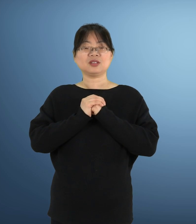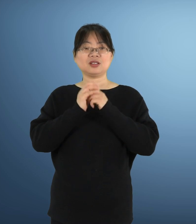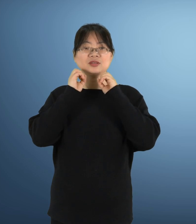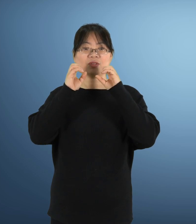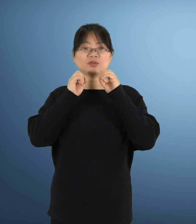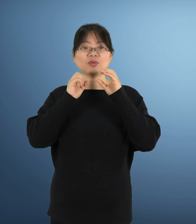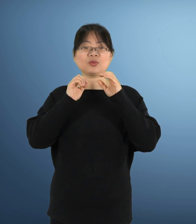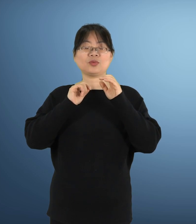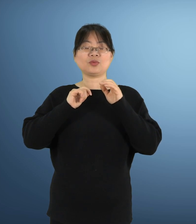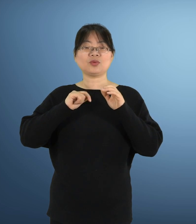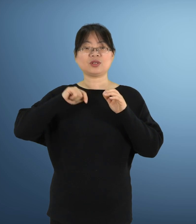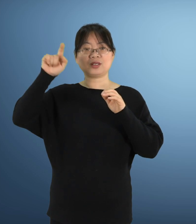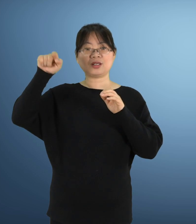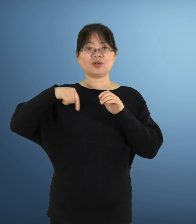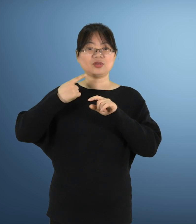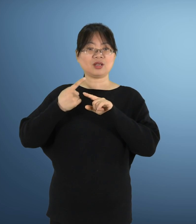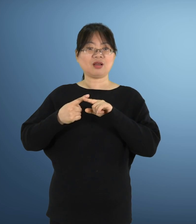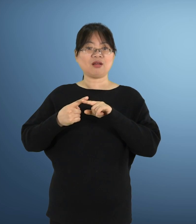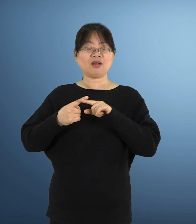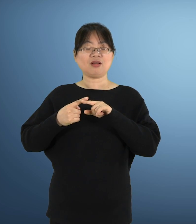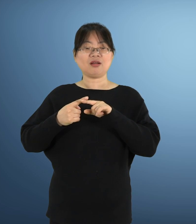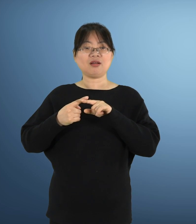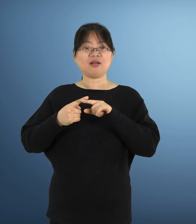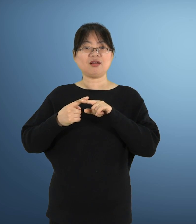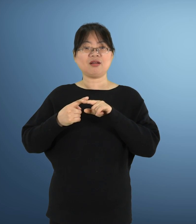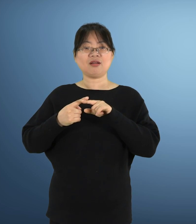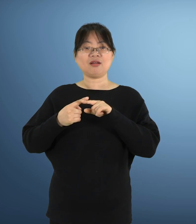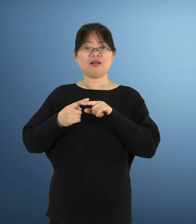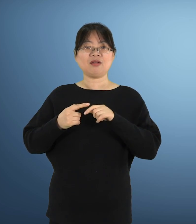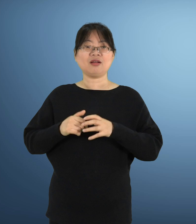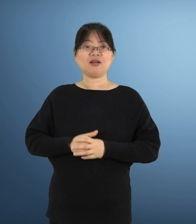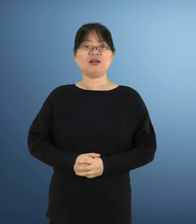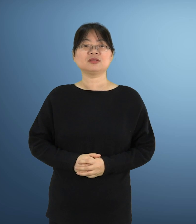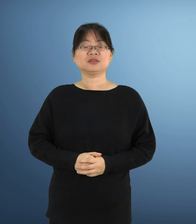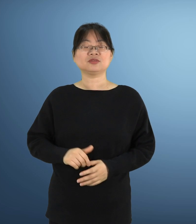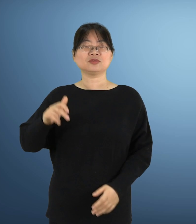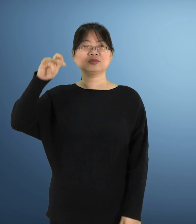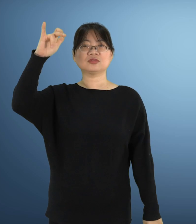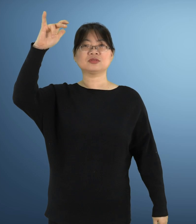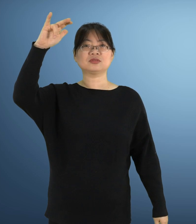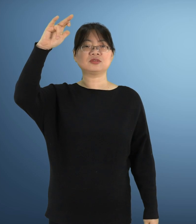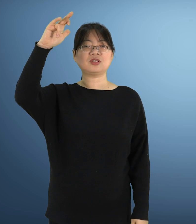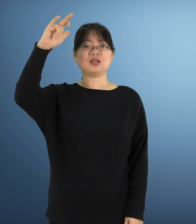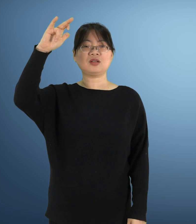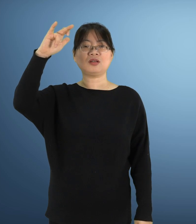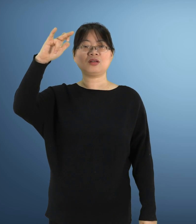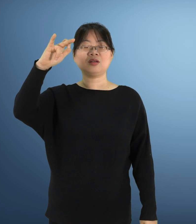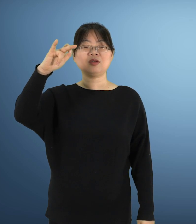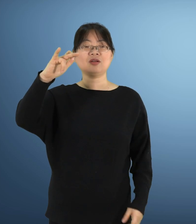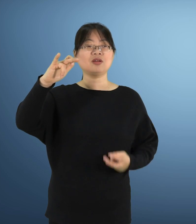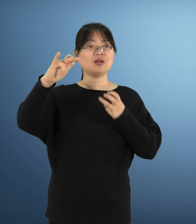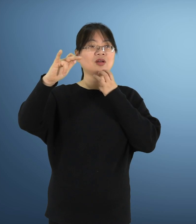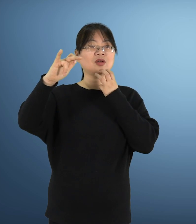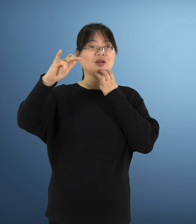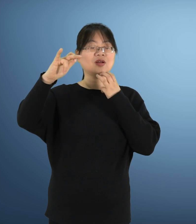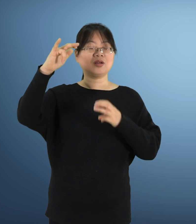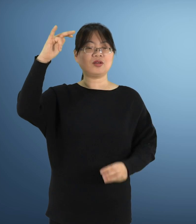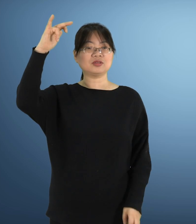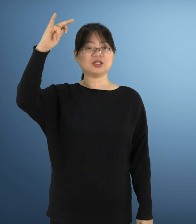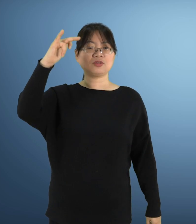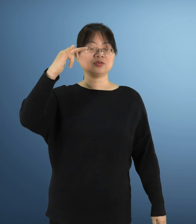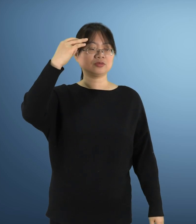선교를 갔다 오다가 이렇게 이제 랜딩 직전에 상공에서 서울 상공을